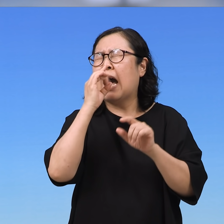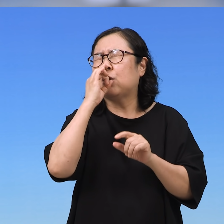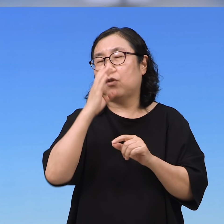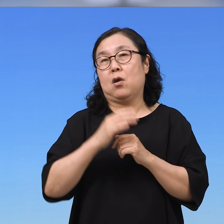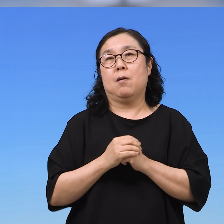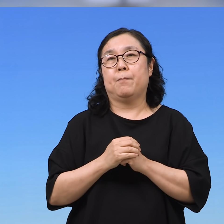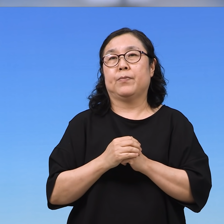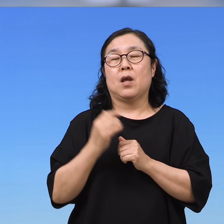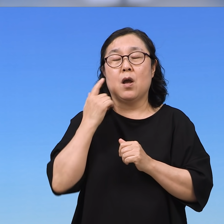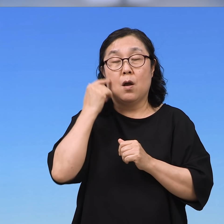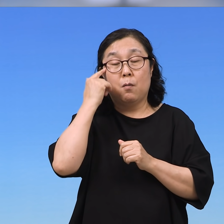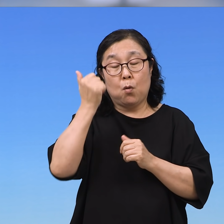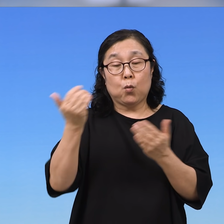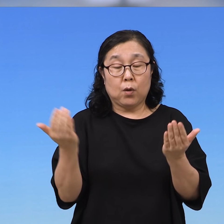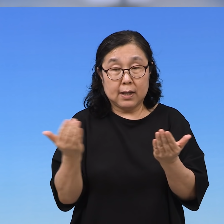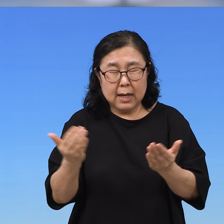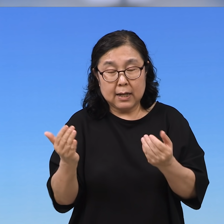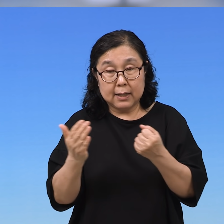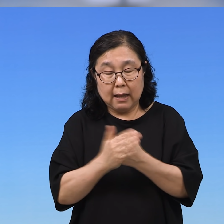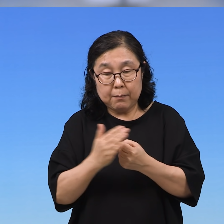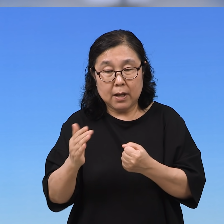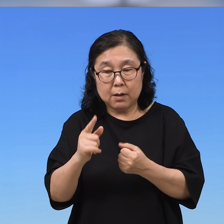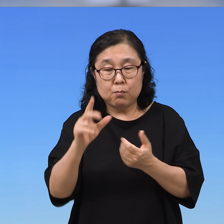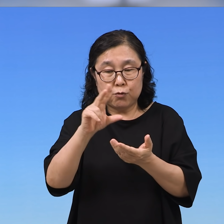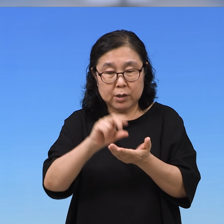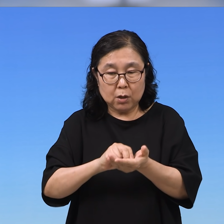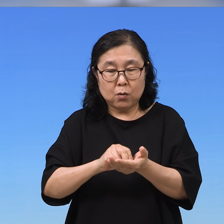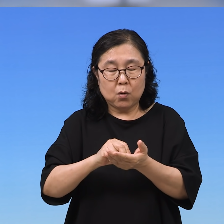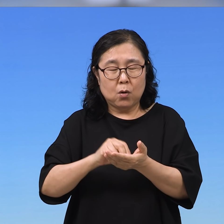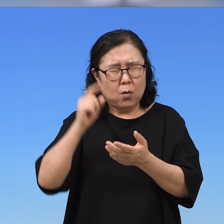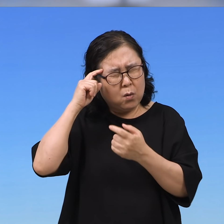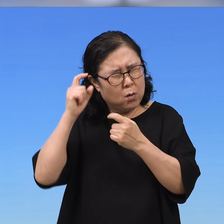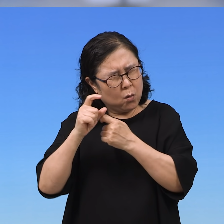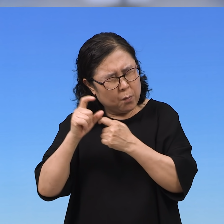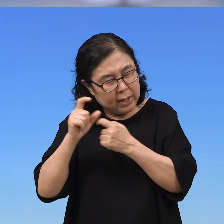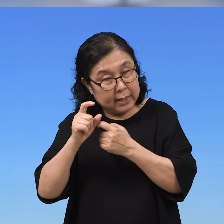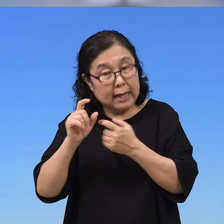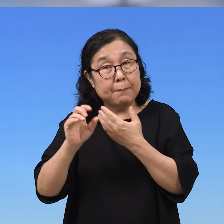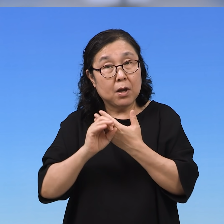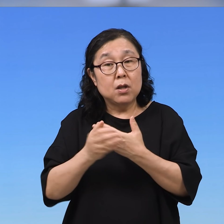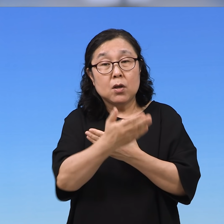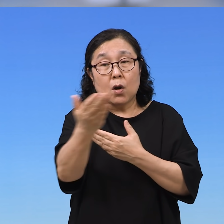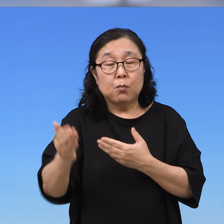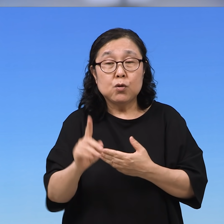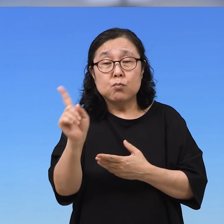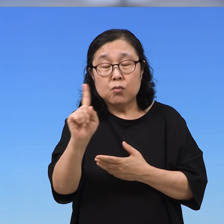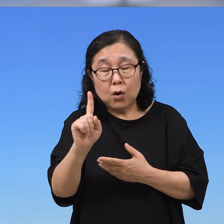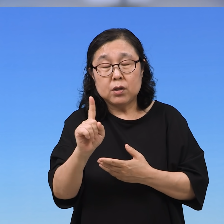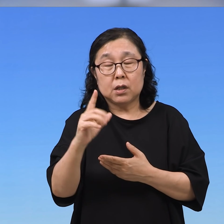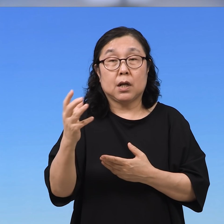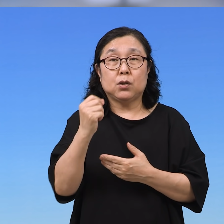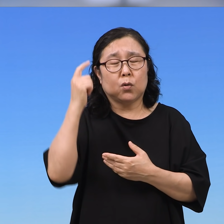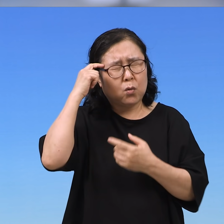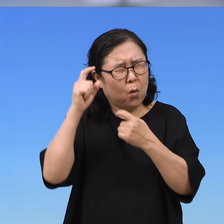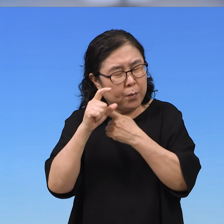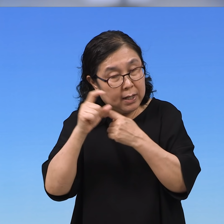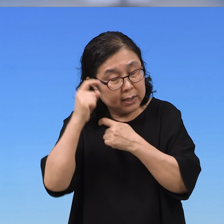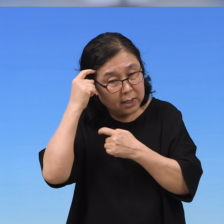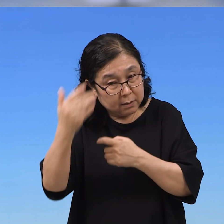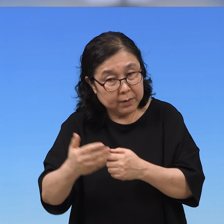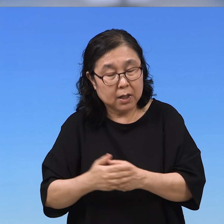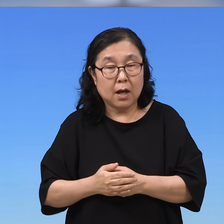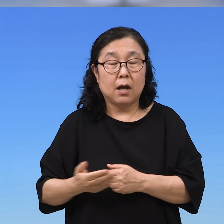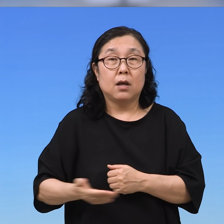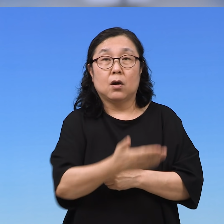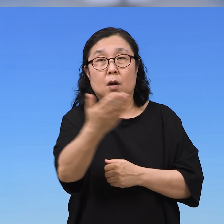목회자니까 이런 문제를 가지고 교회를 근심한다면 여러분 삶의 현장에서 뭘 갖고 여러분 근심하시겠습니까? 복